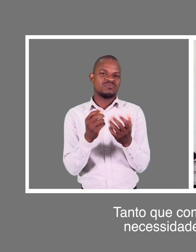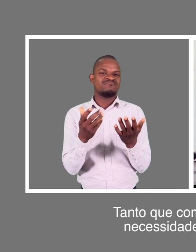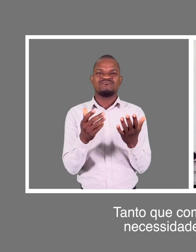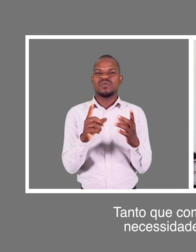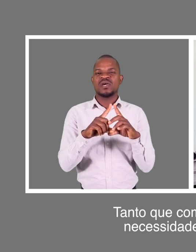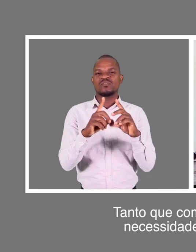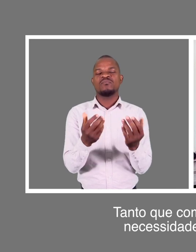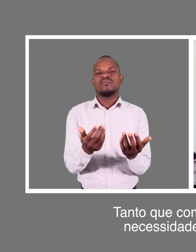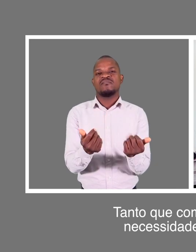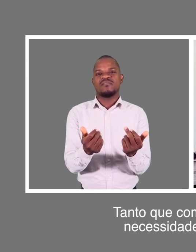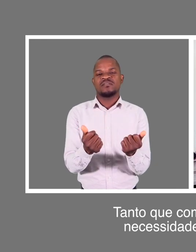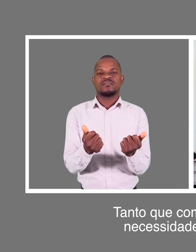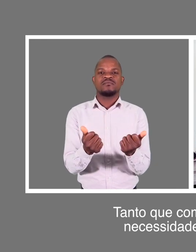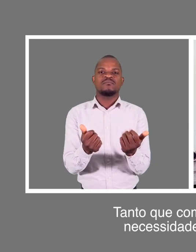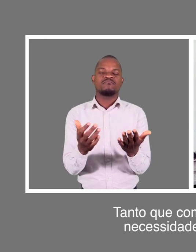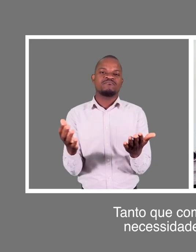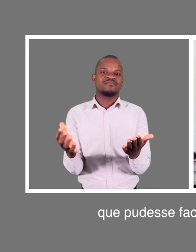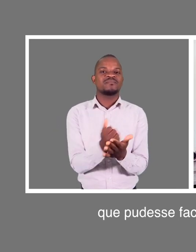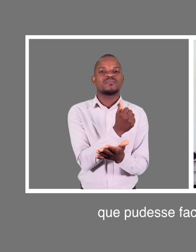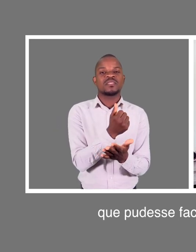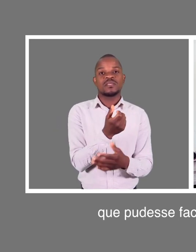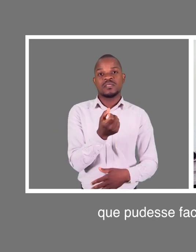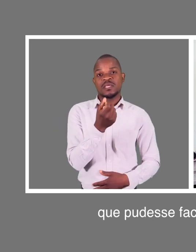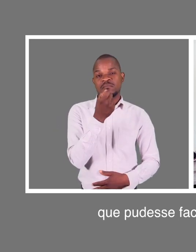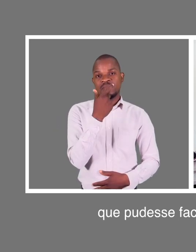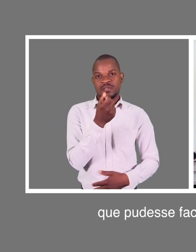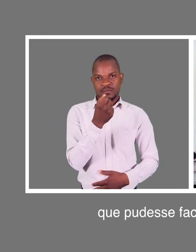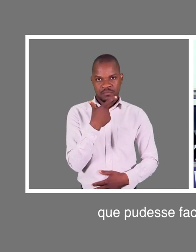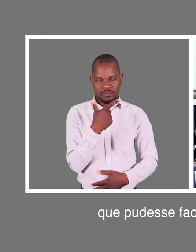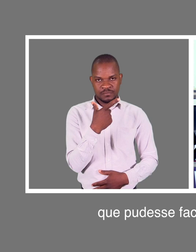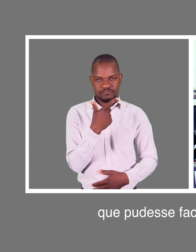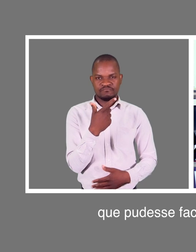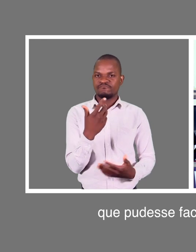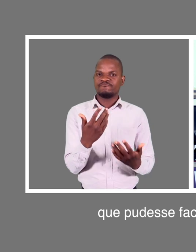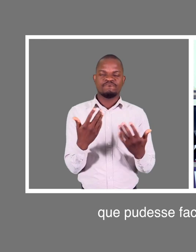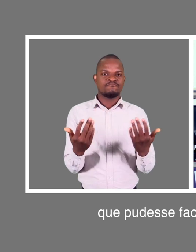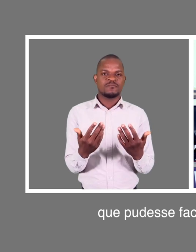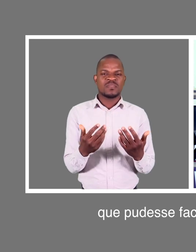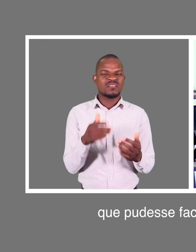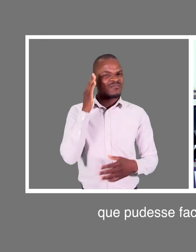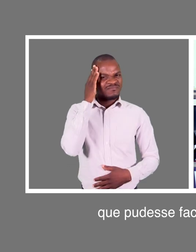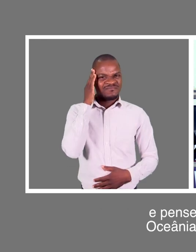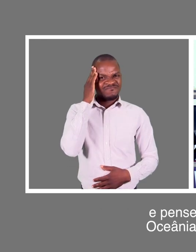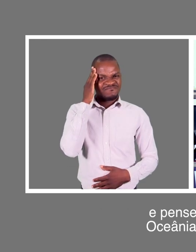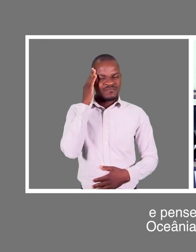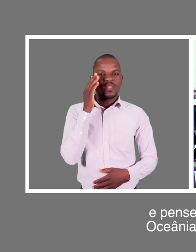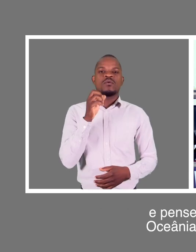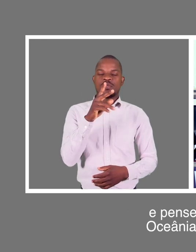criar-se alguma plataforma que pudesse facilitar essa busca de medicamentos